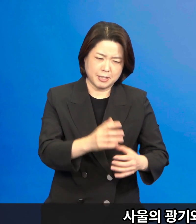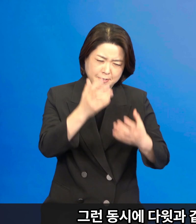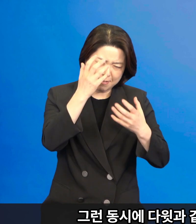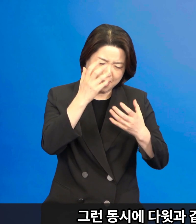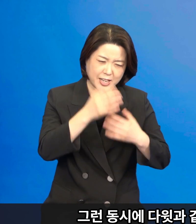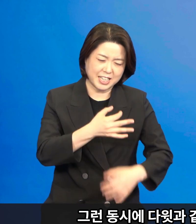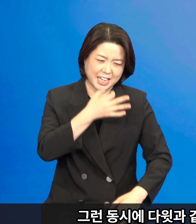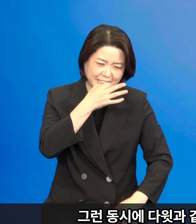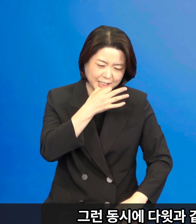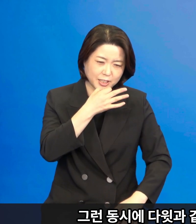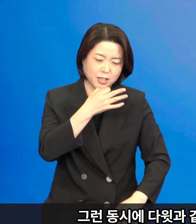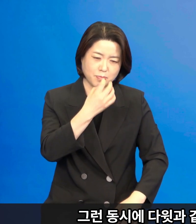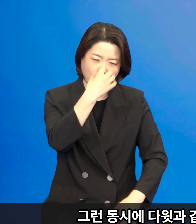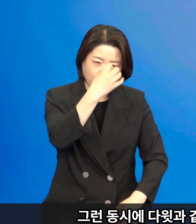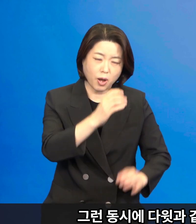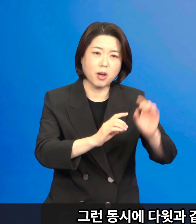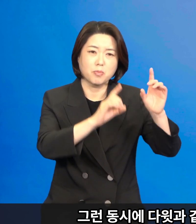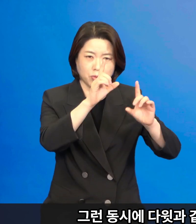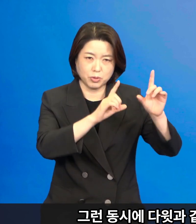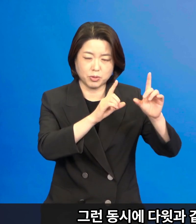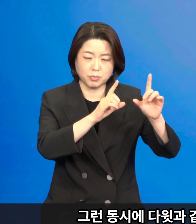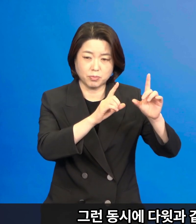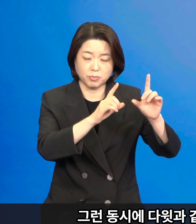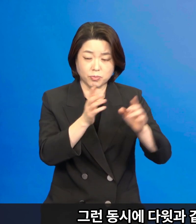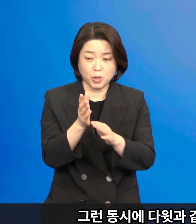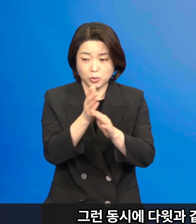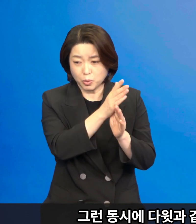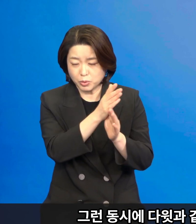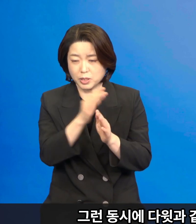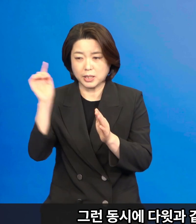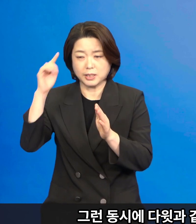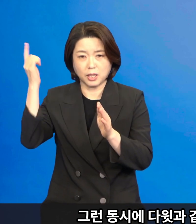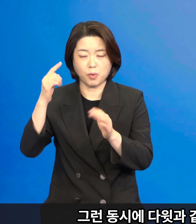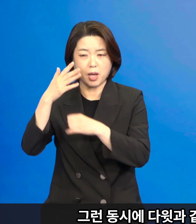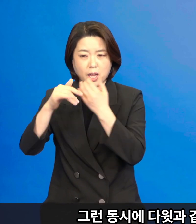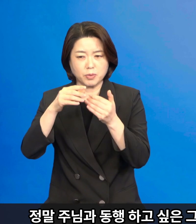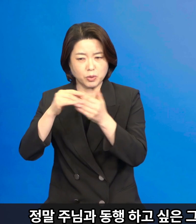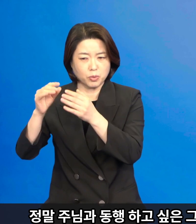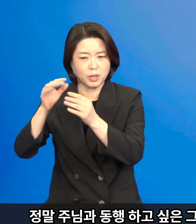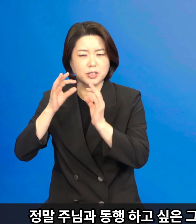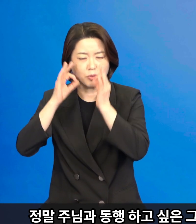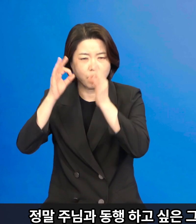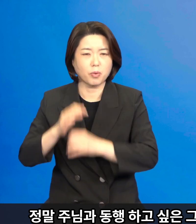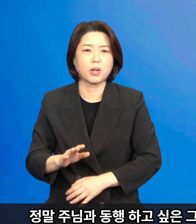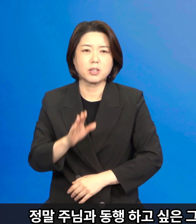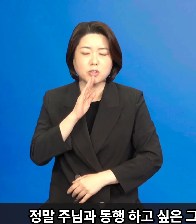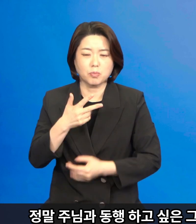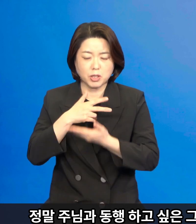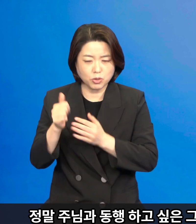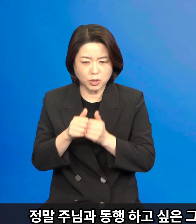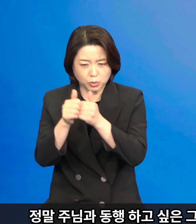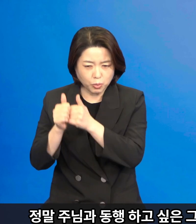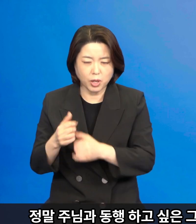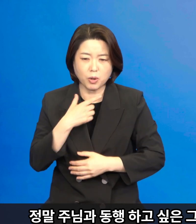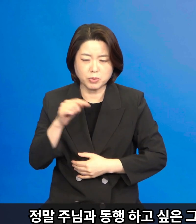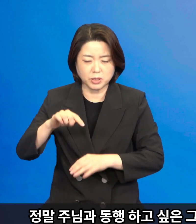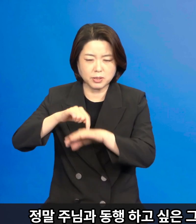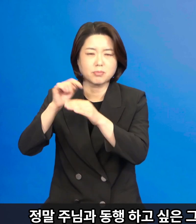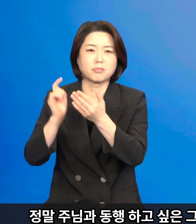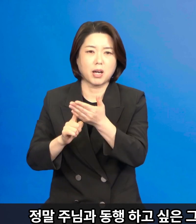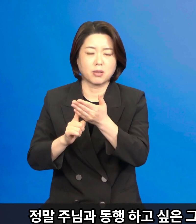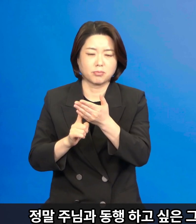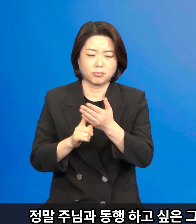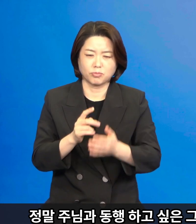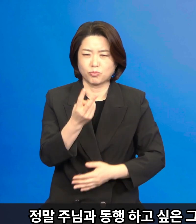모습, 그런 동시에 다윗과 같이 하나님의 인도하심을 구하며 정말 주님과 동행하고 싶은 그 마음이 둘